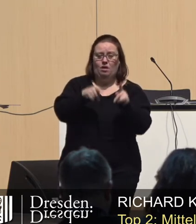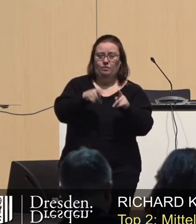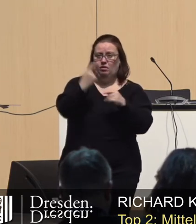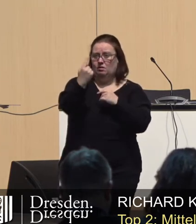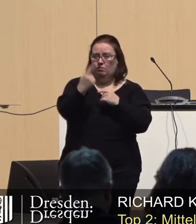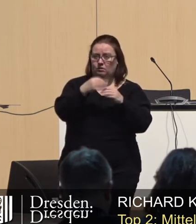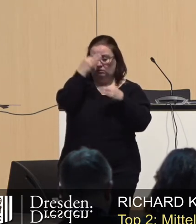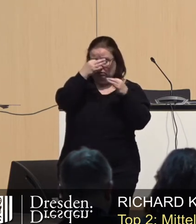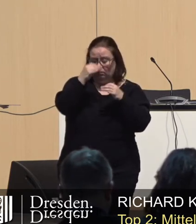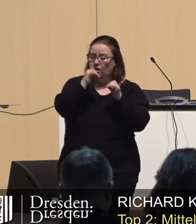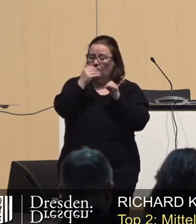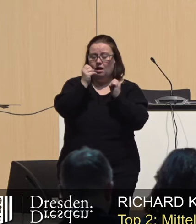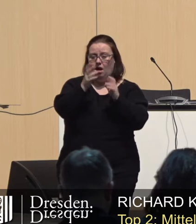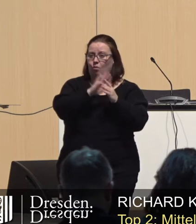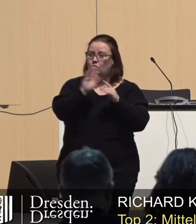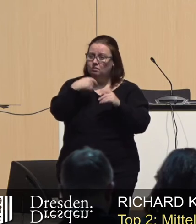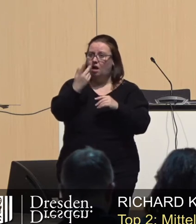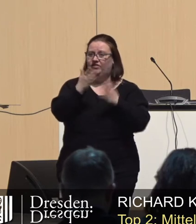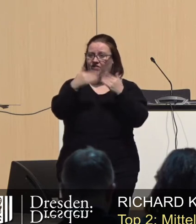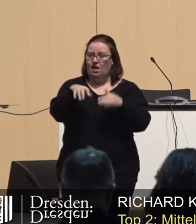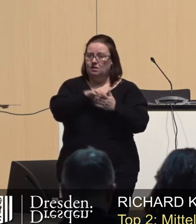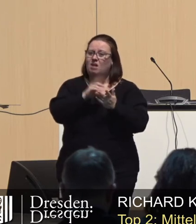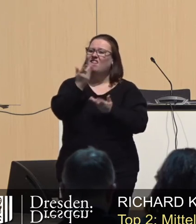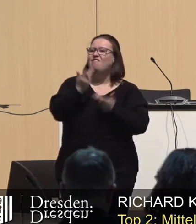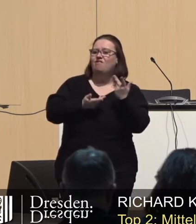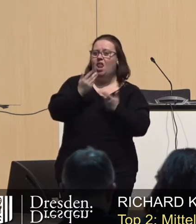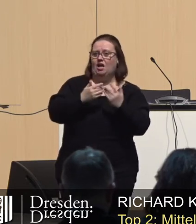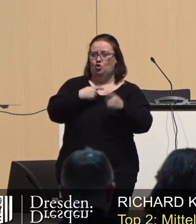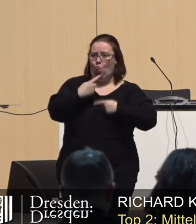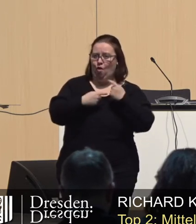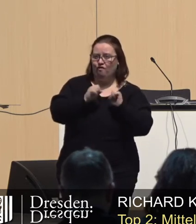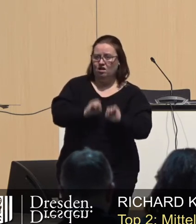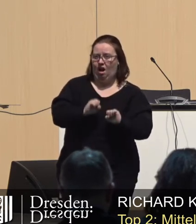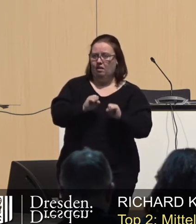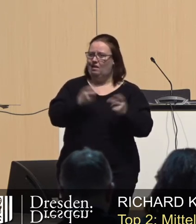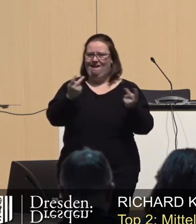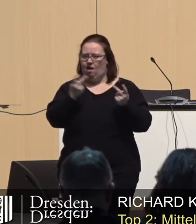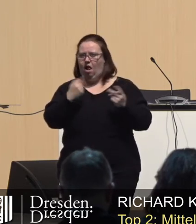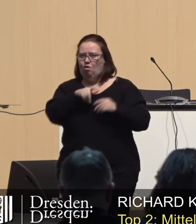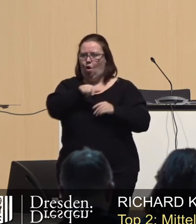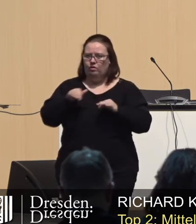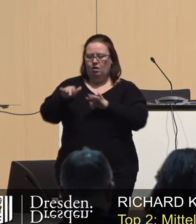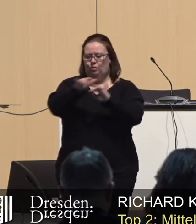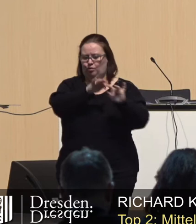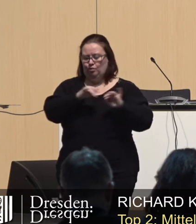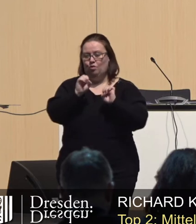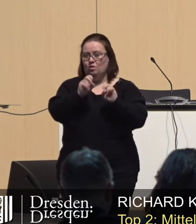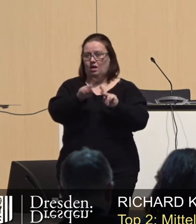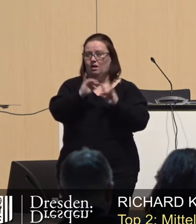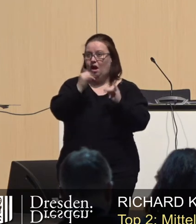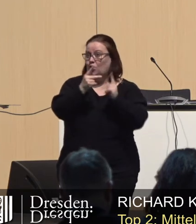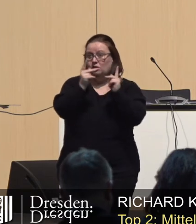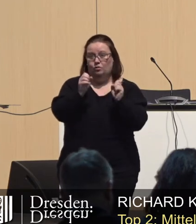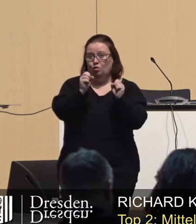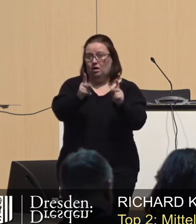Sie ausgearbeitet haben, sodass es auf den Weihnachtsmärkten vielleicht sogar funktionieren könnte, egal wie viele Leute dann draufgelassen werden. Es